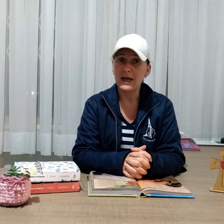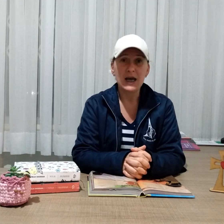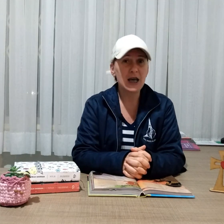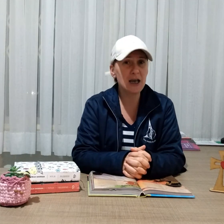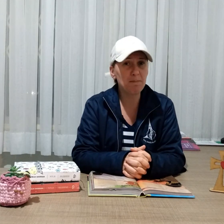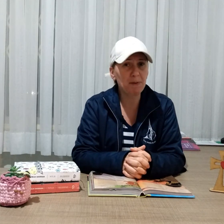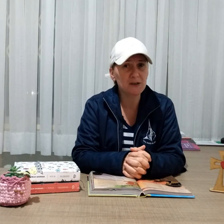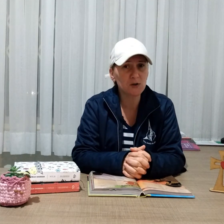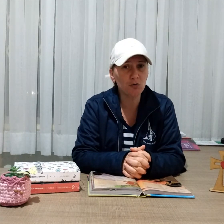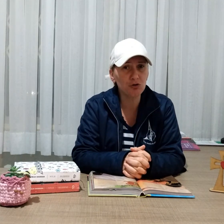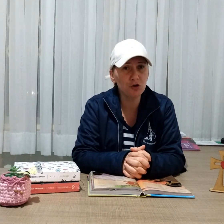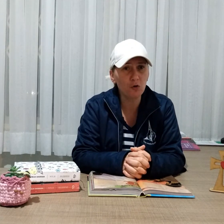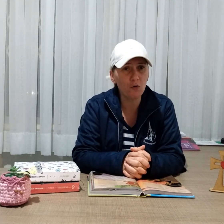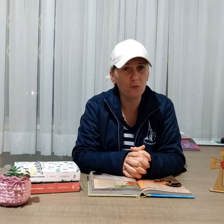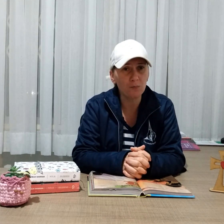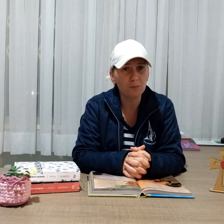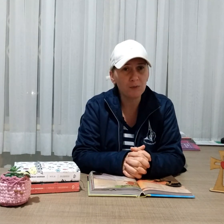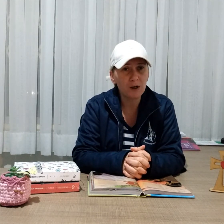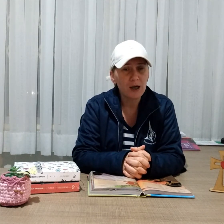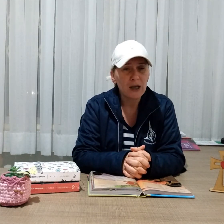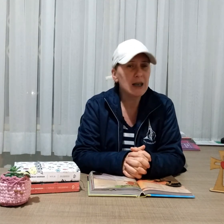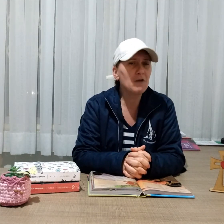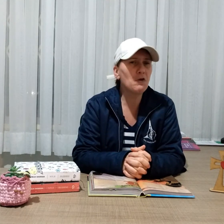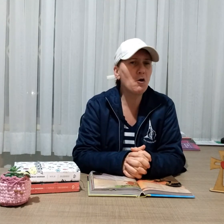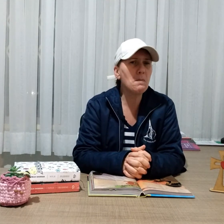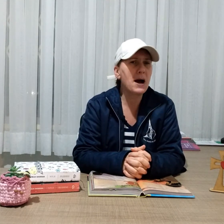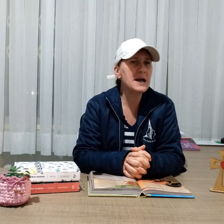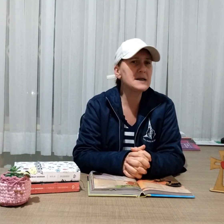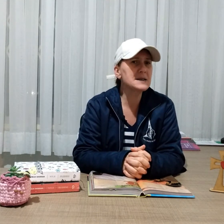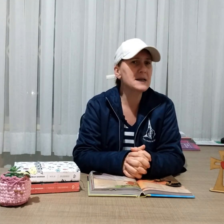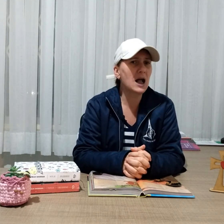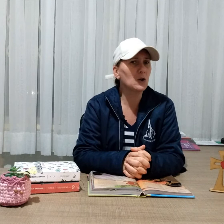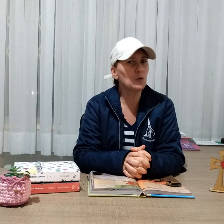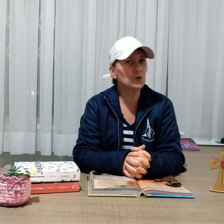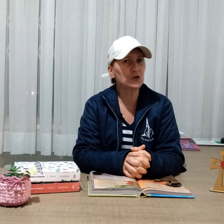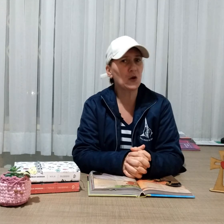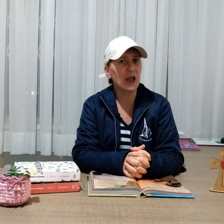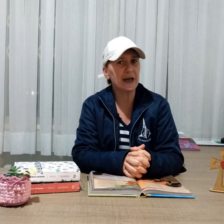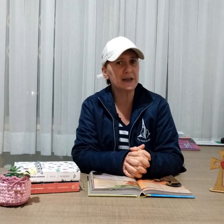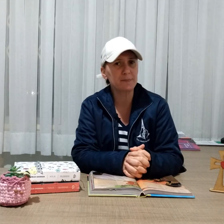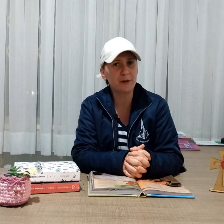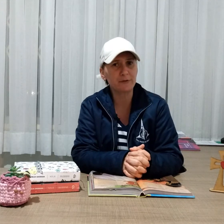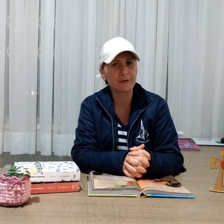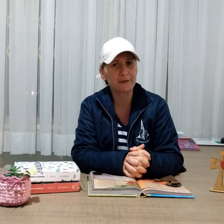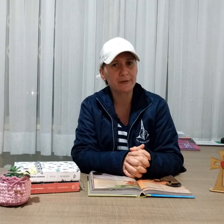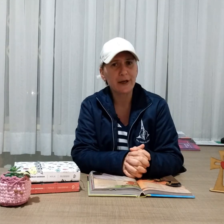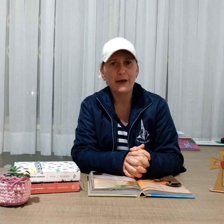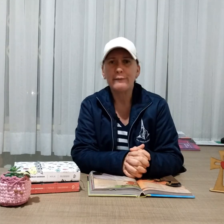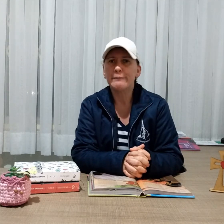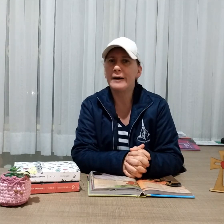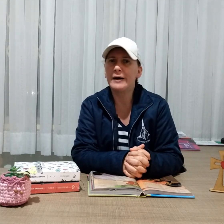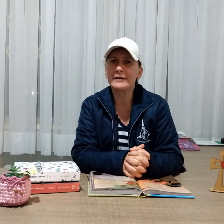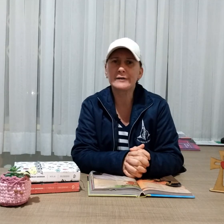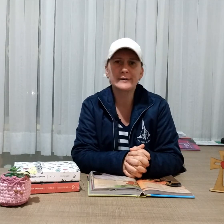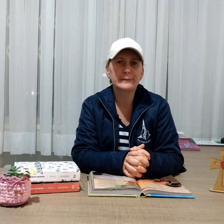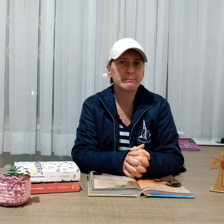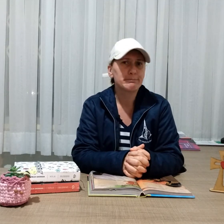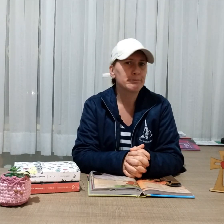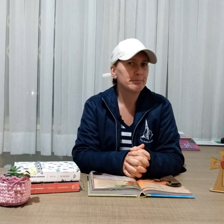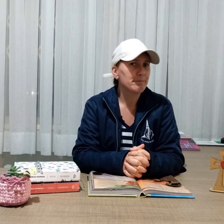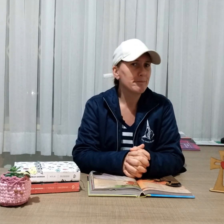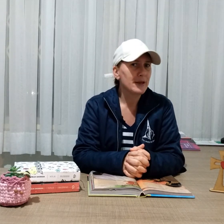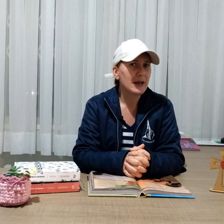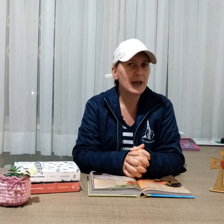9 horas, ele passou de novo. Levou mais alguns colegas meus,